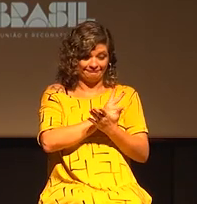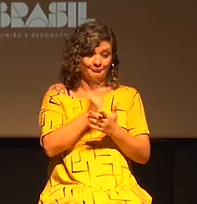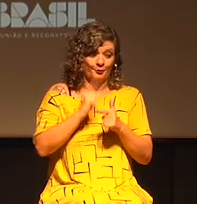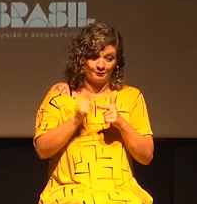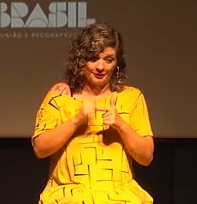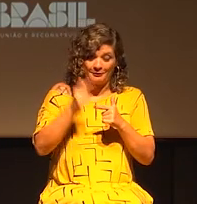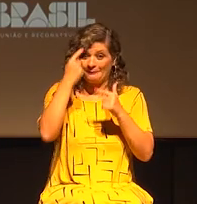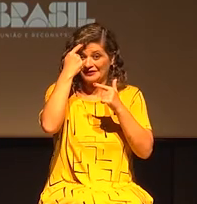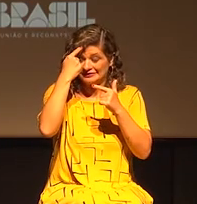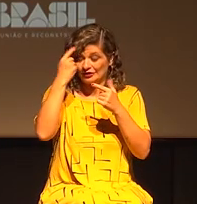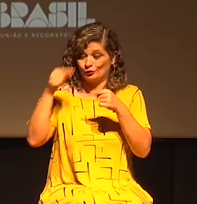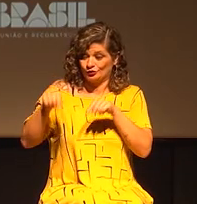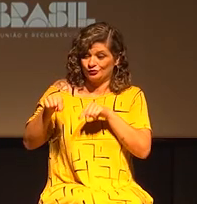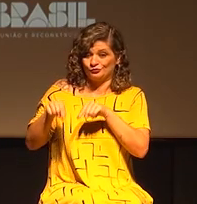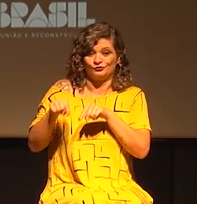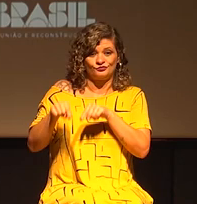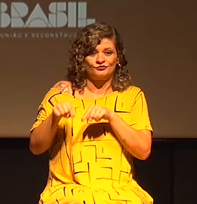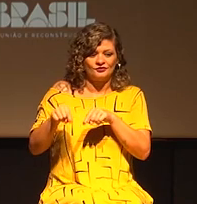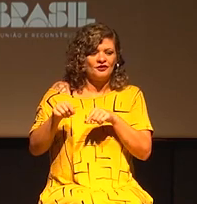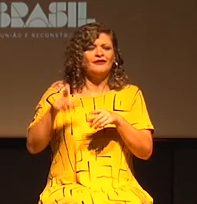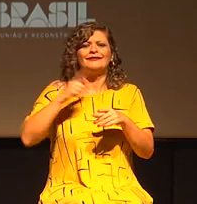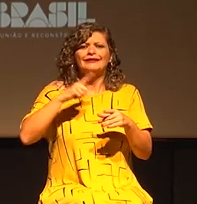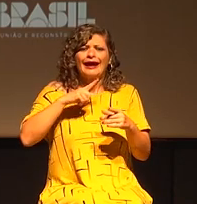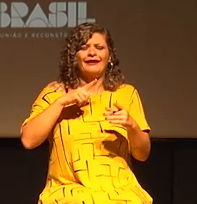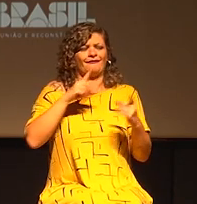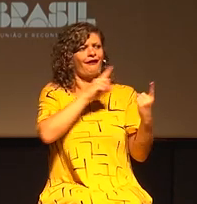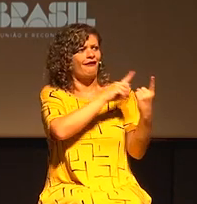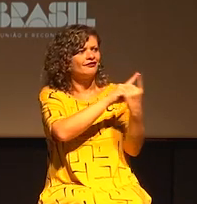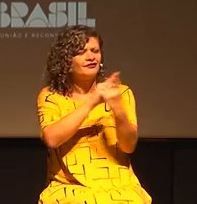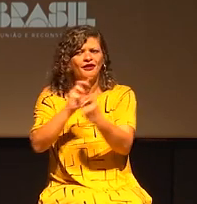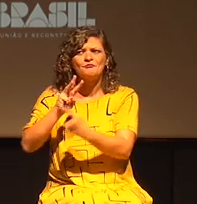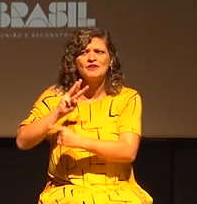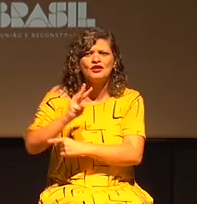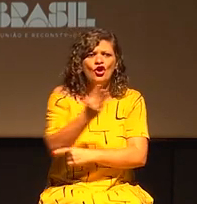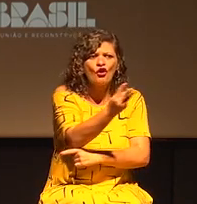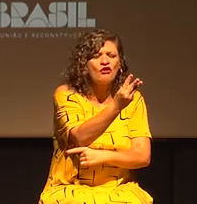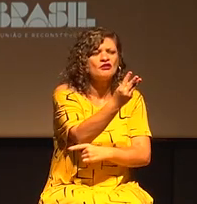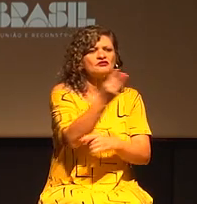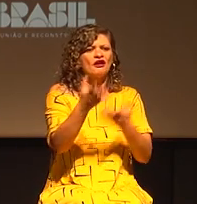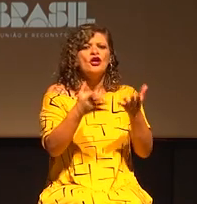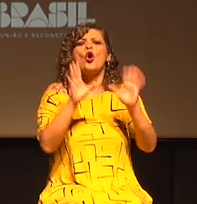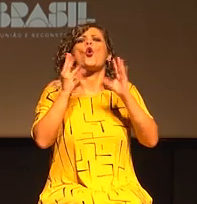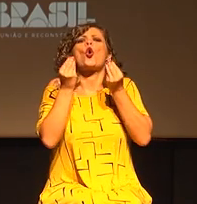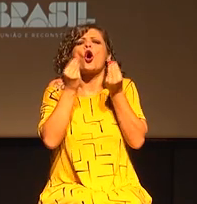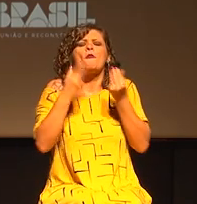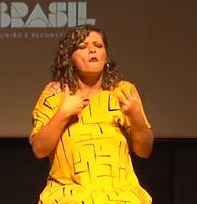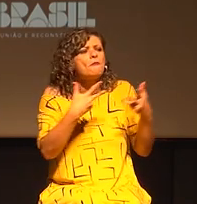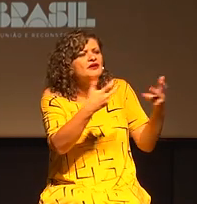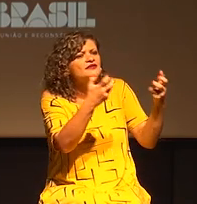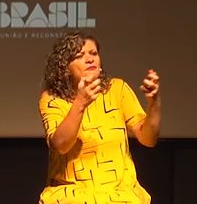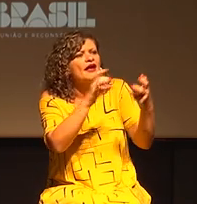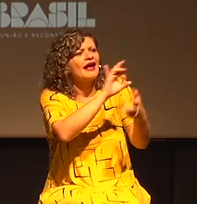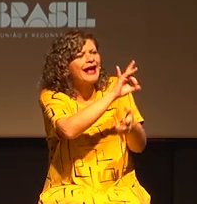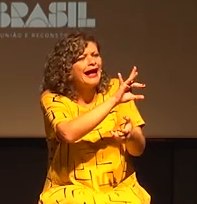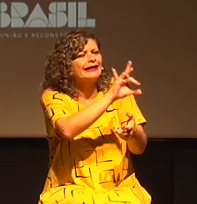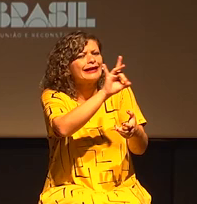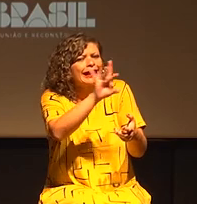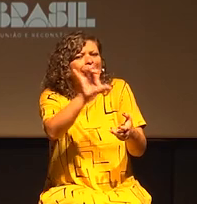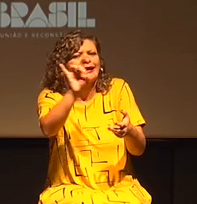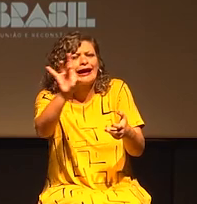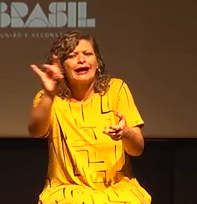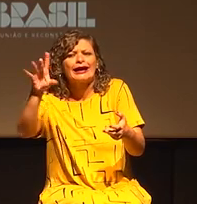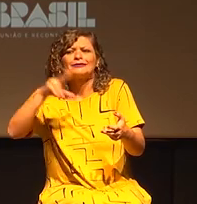e ao mesmo tempo que você precisa atender milhões como é que você garante a singularidade como é que você